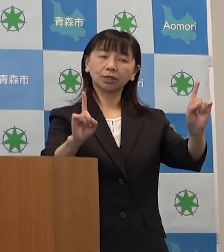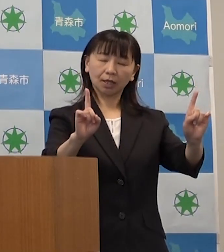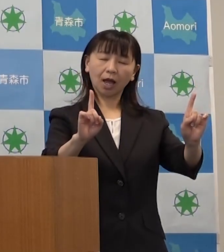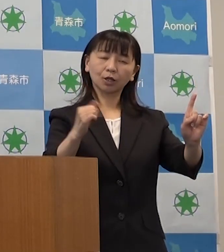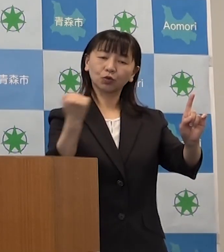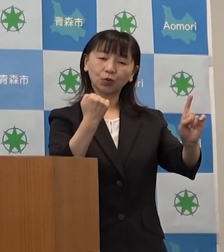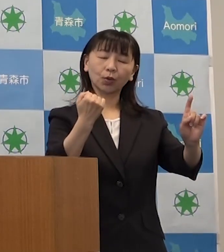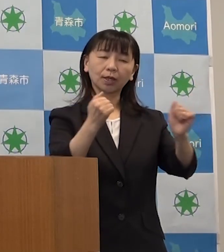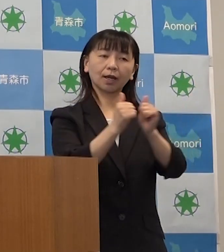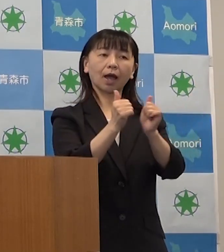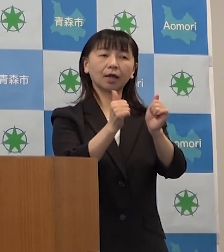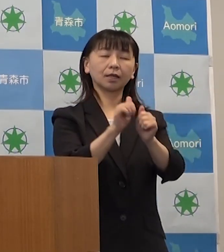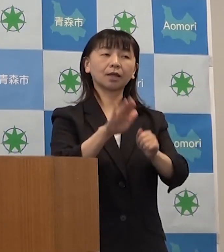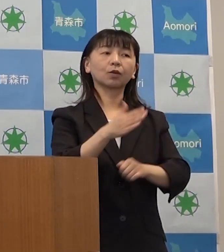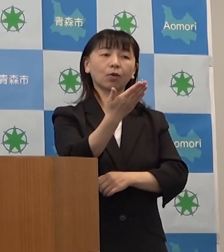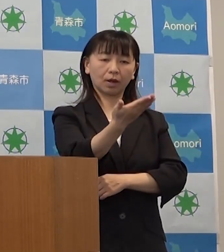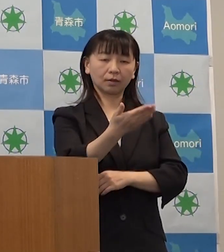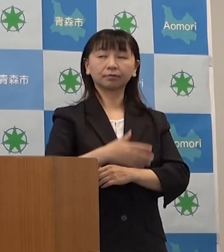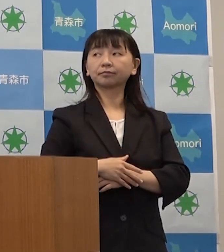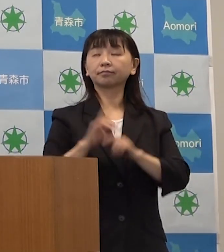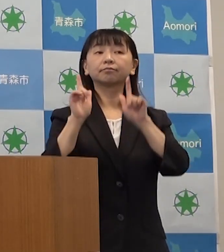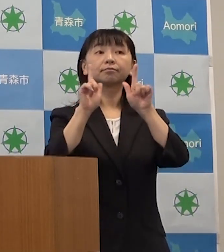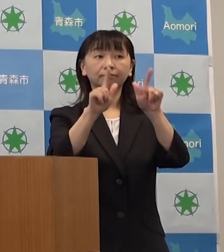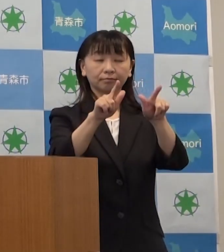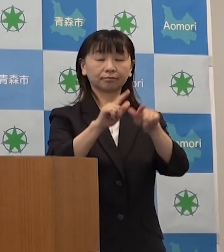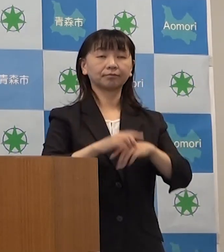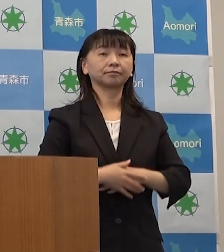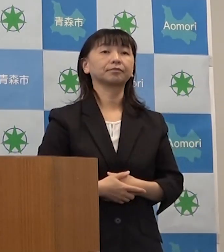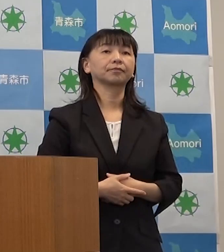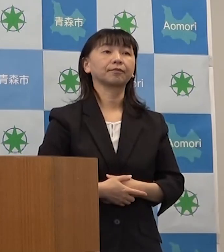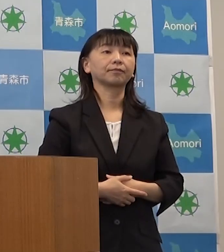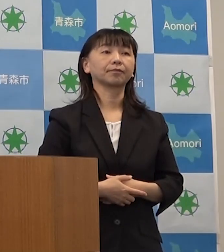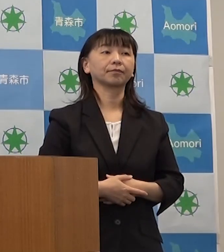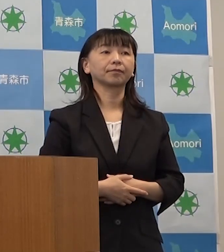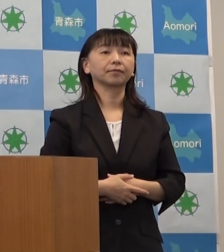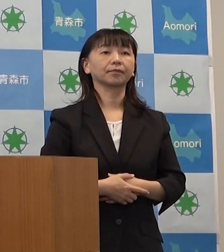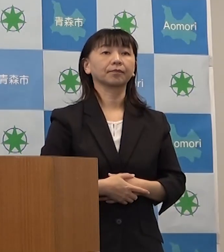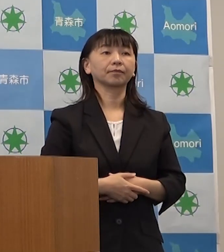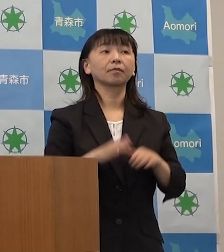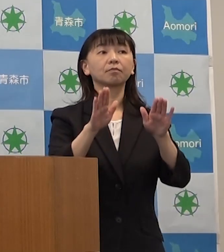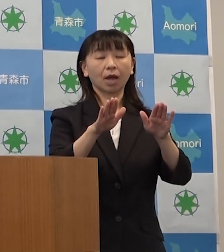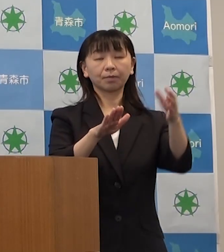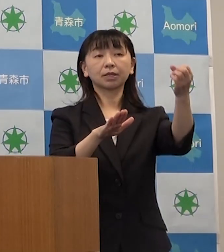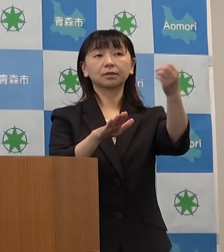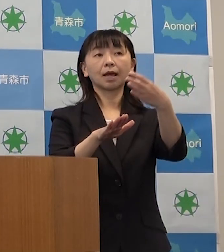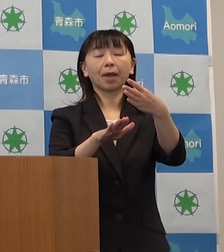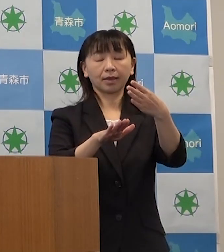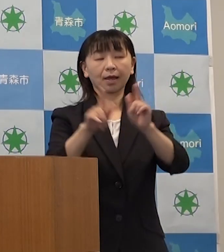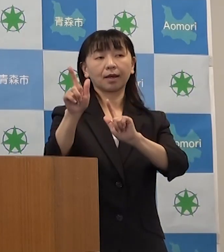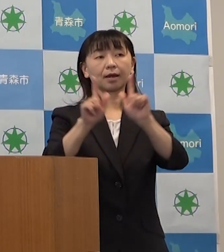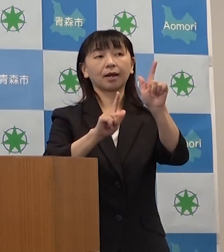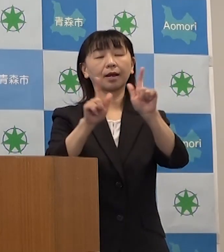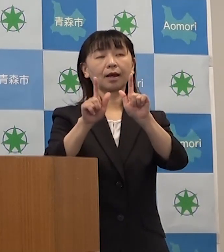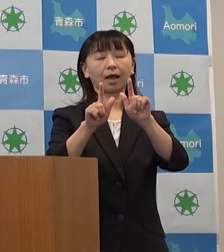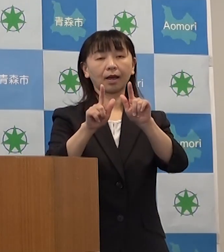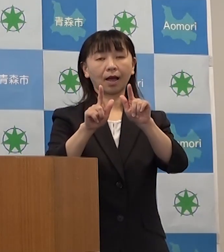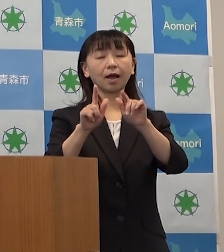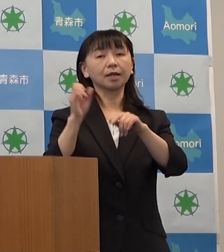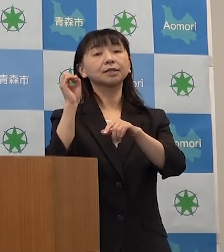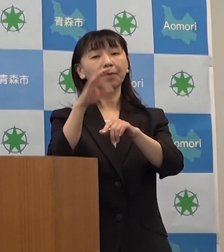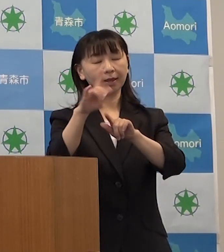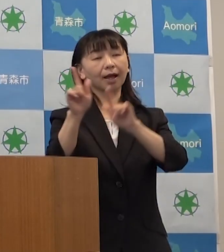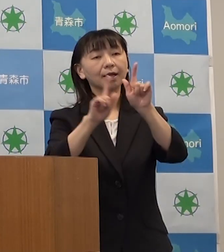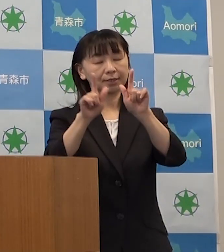議ということになるんでしょうか。 はい。今おっしゃった形でお答えすると